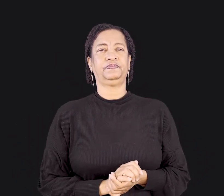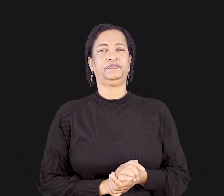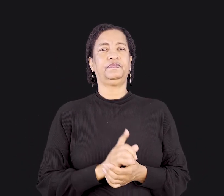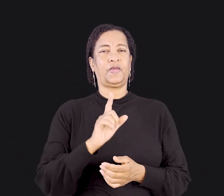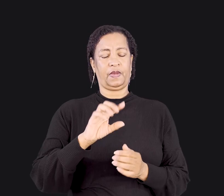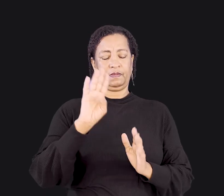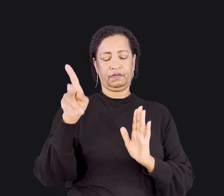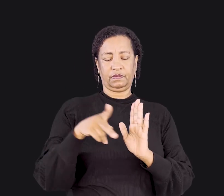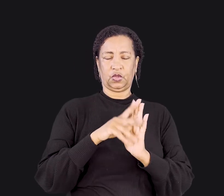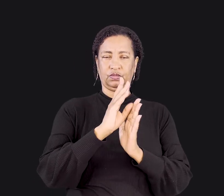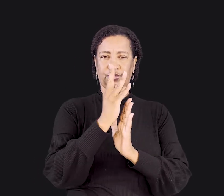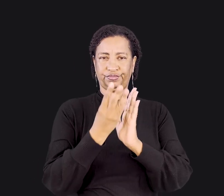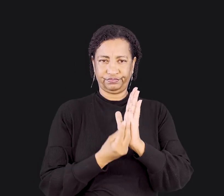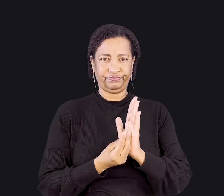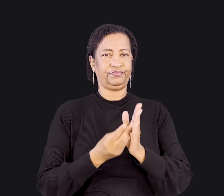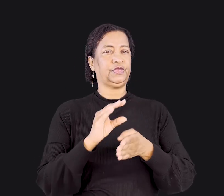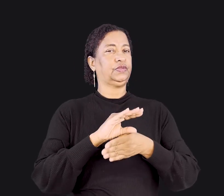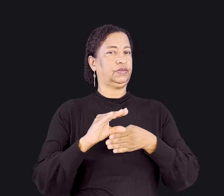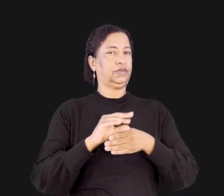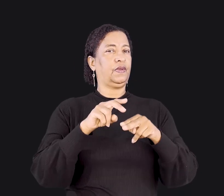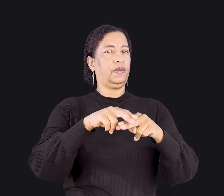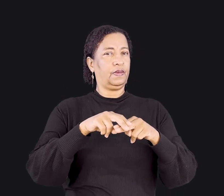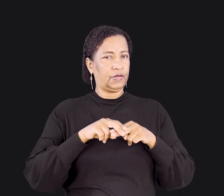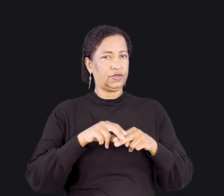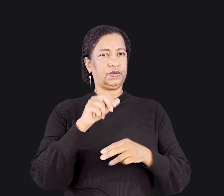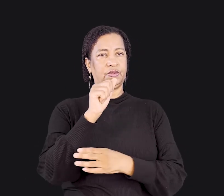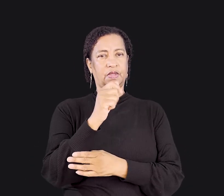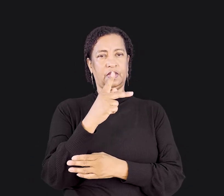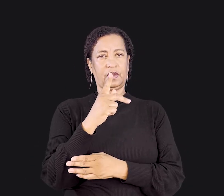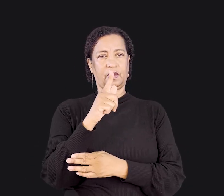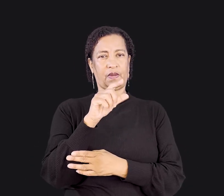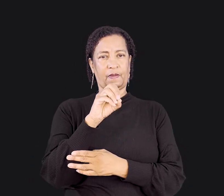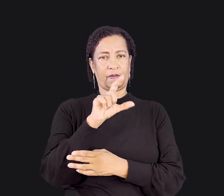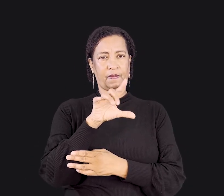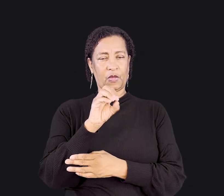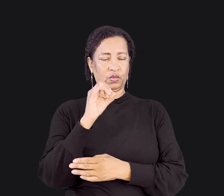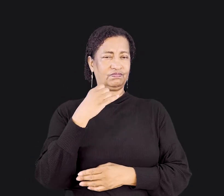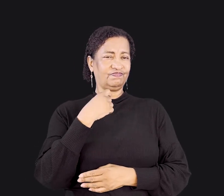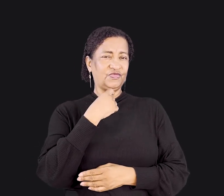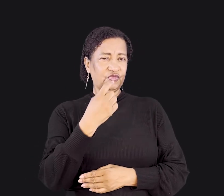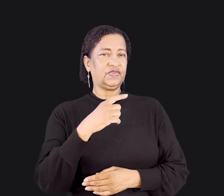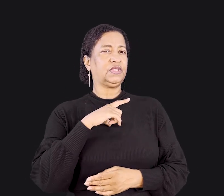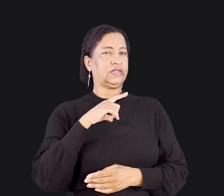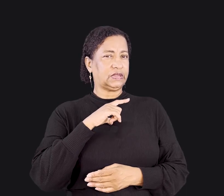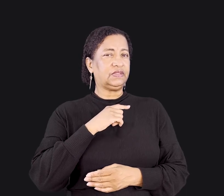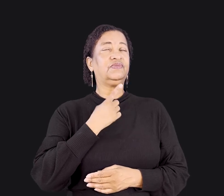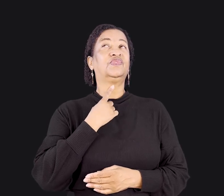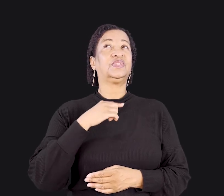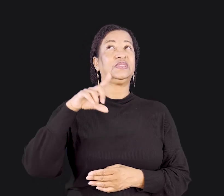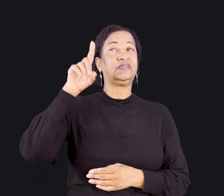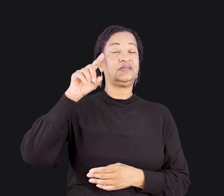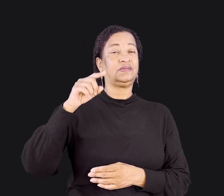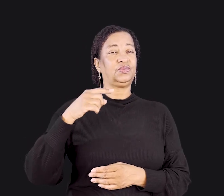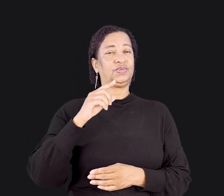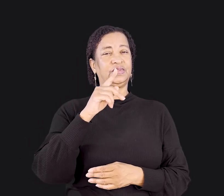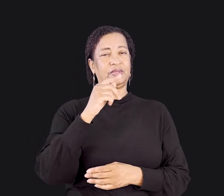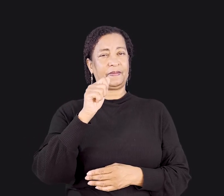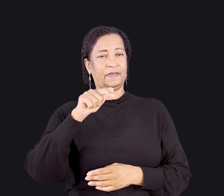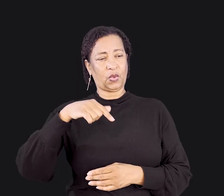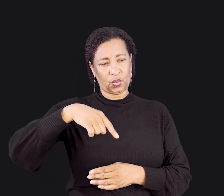Essa era a igreja de Corinto. Foi por isso que Apolo duvidou que fosse da vontade de Deus que ele fosse para lá. Paulo disse